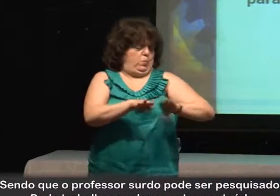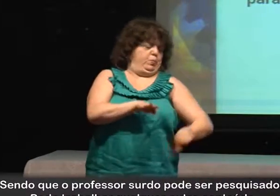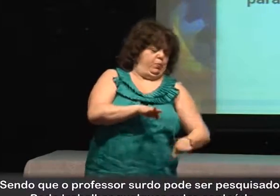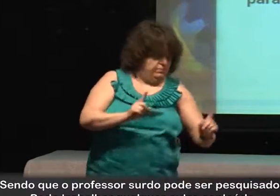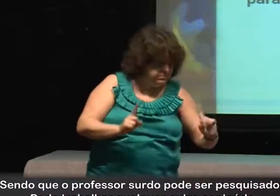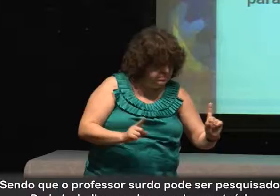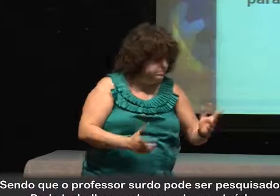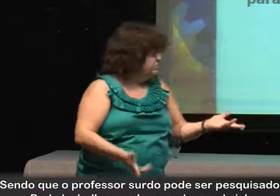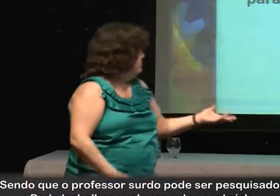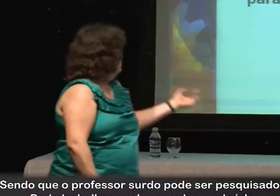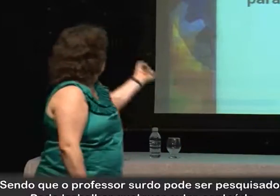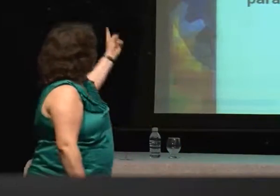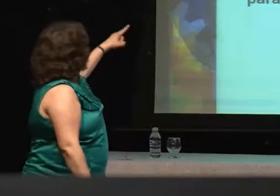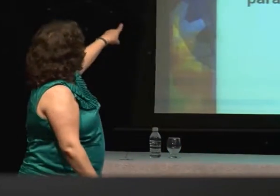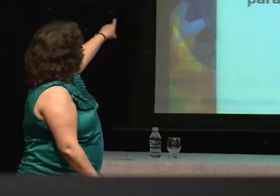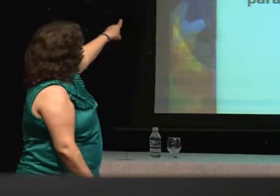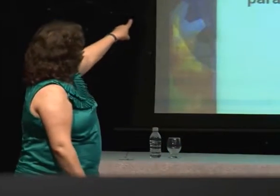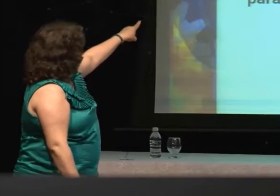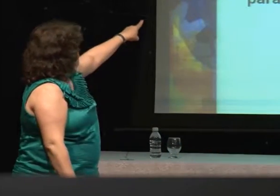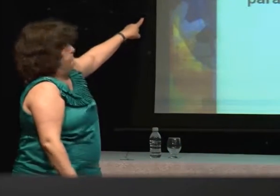qualquer outro conteúdo também.